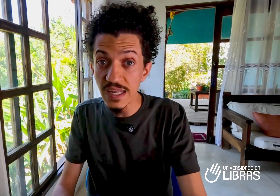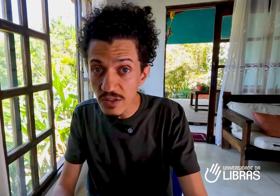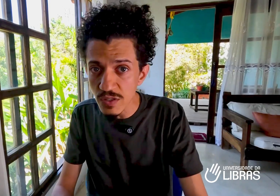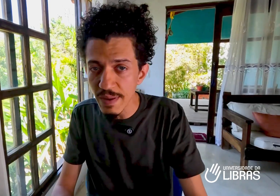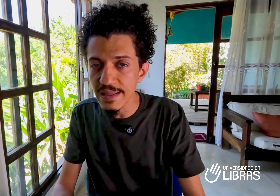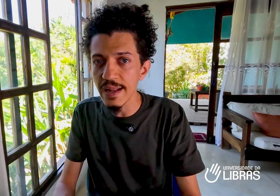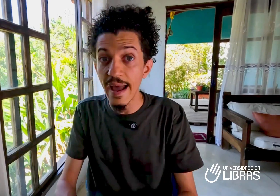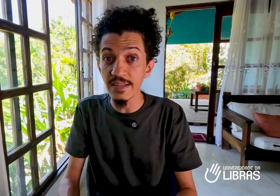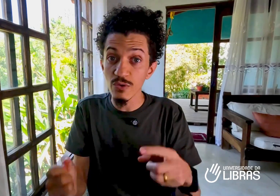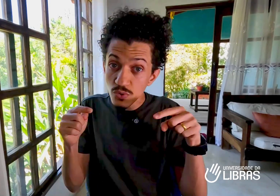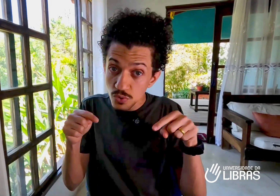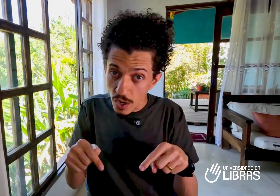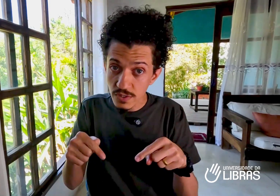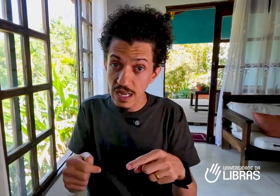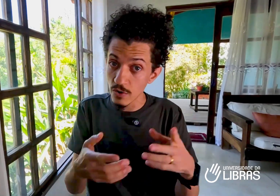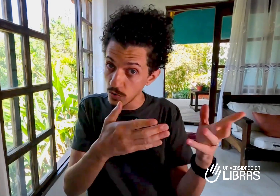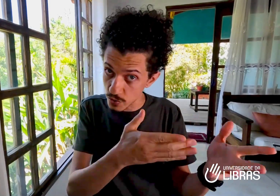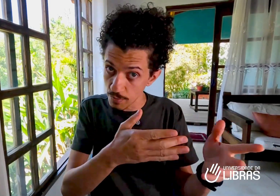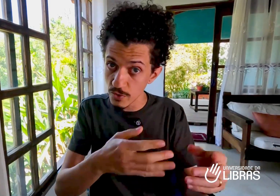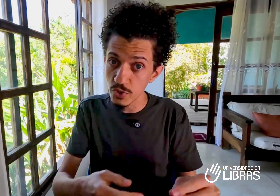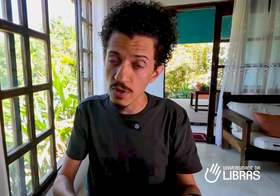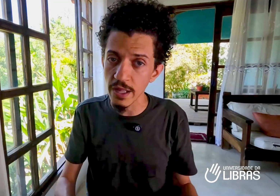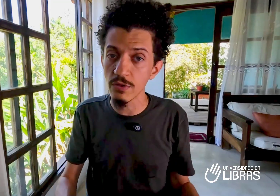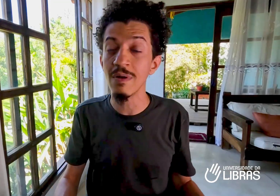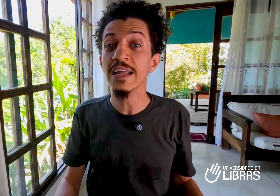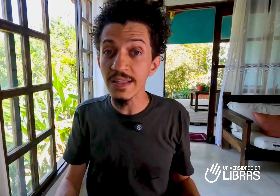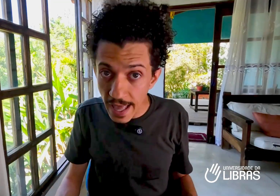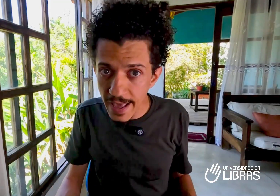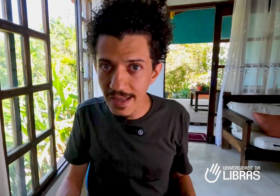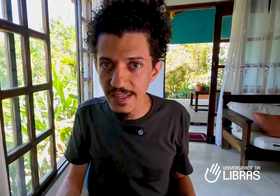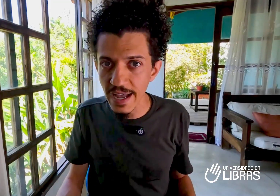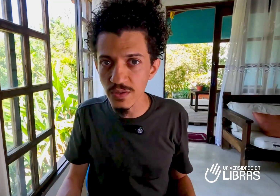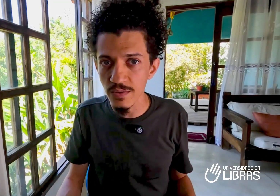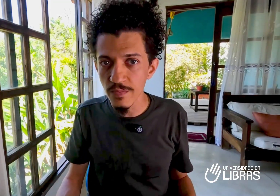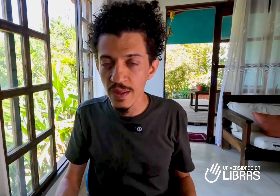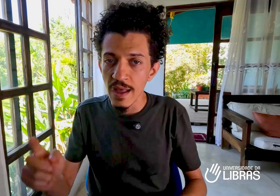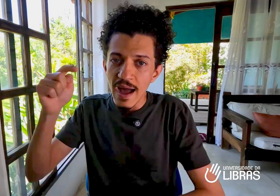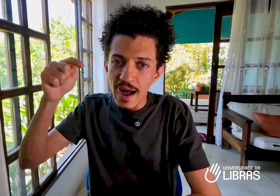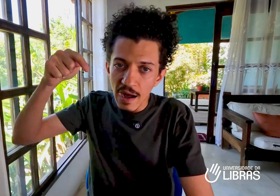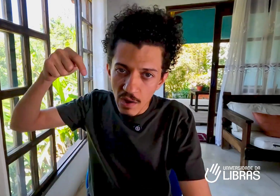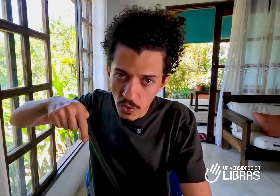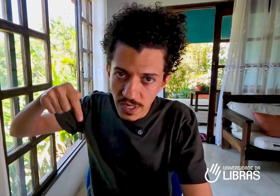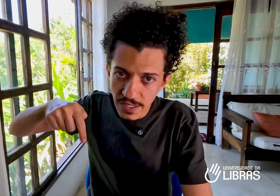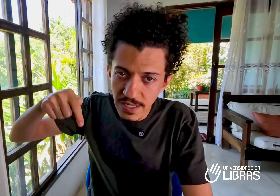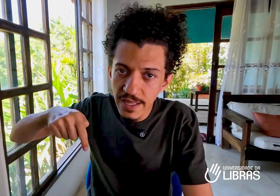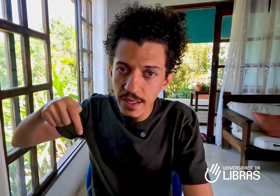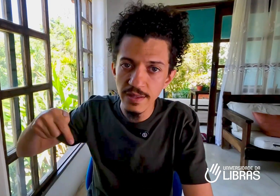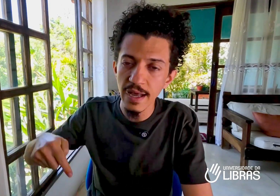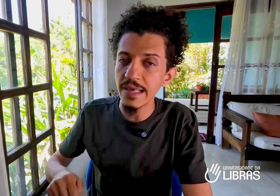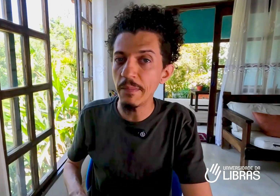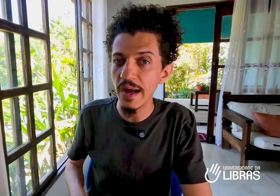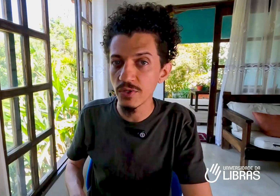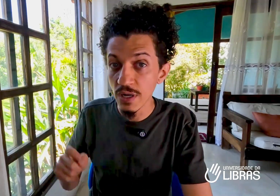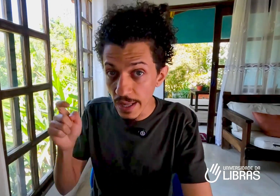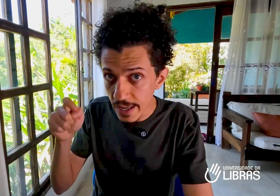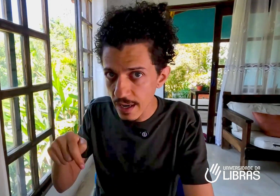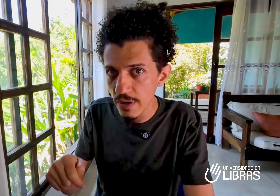exatos materiais que os nossos alunos, como o John Clayton, têm acesso, usa esse link que está aqui abaixo. Clica lá no link.